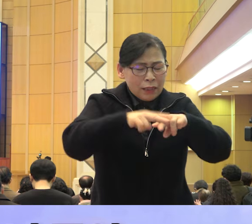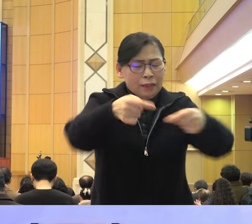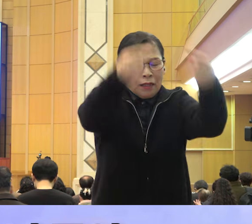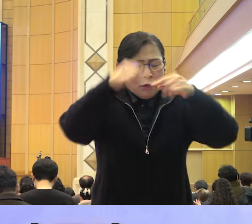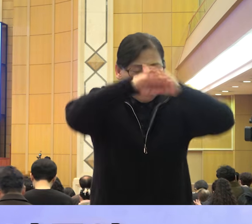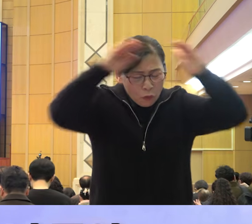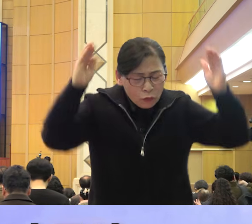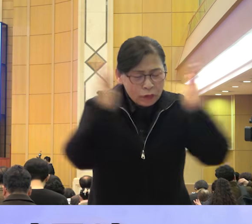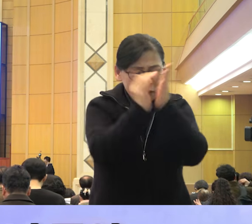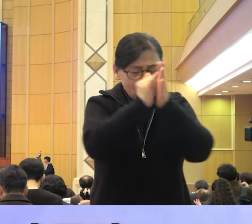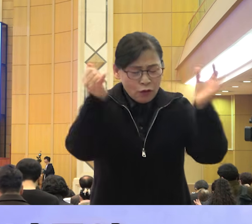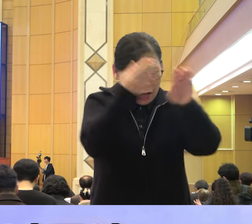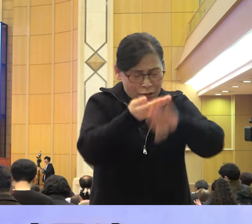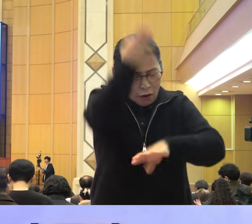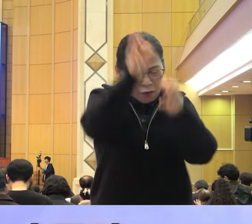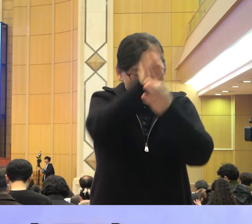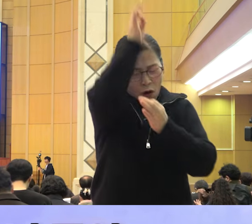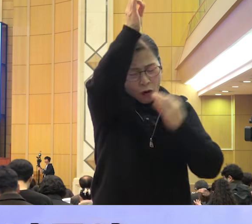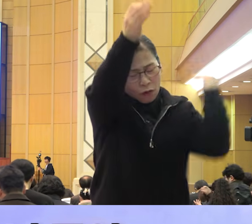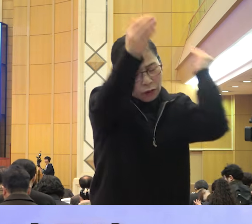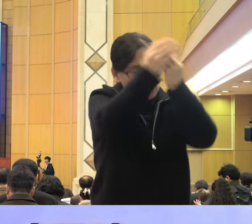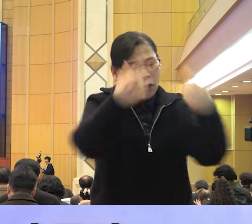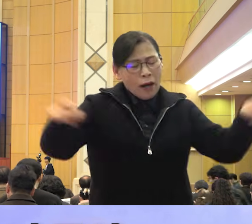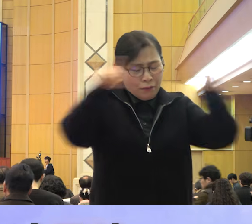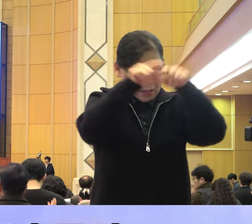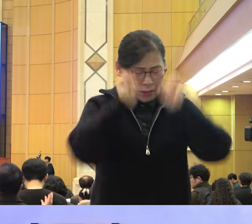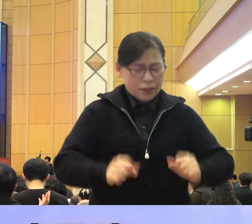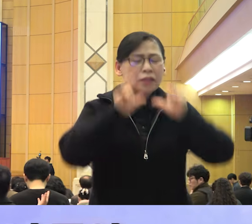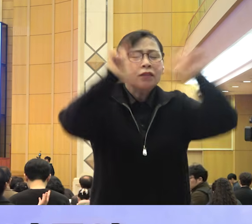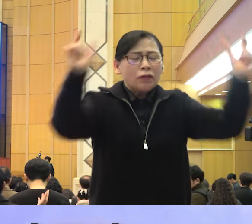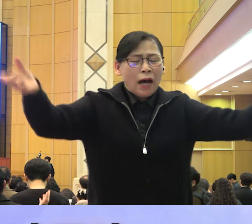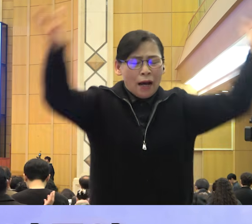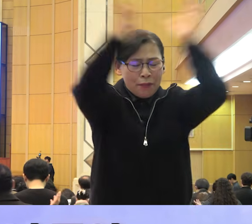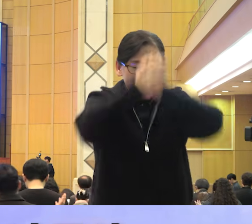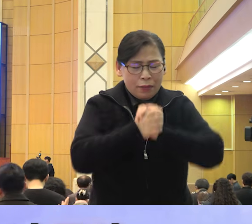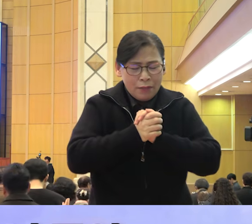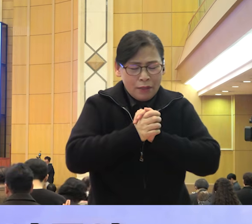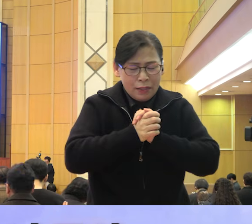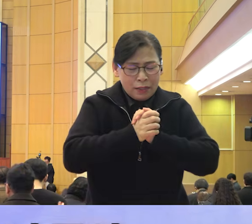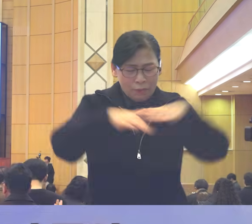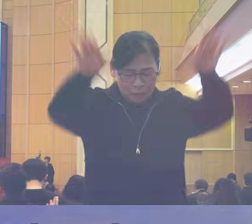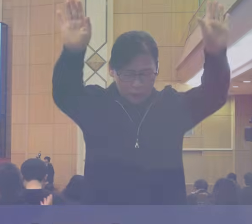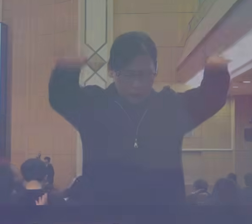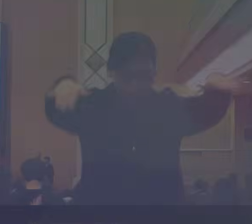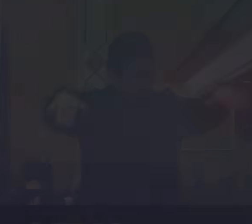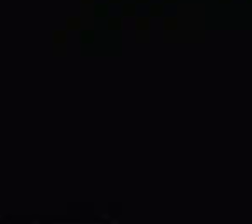참석한 모든 분들 위해 영원토록 함께할지어다. 아멘.